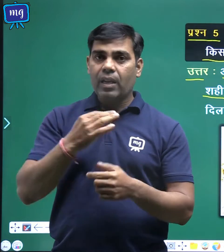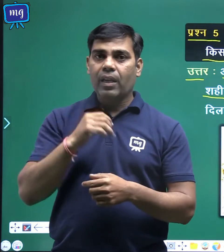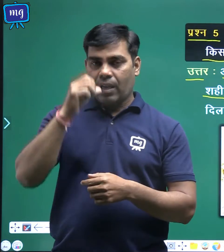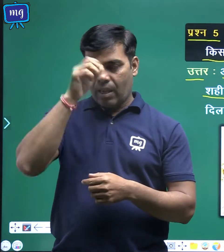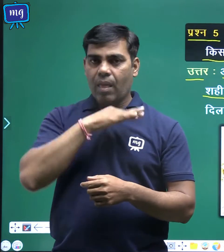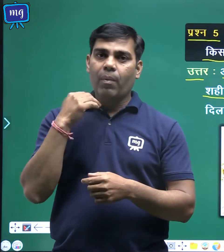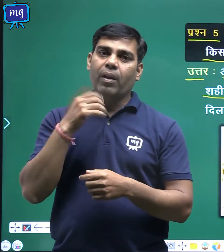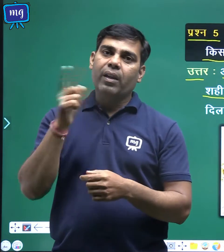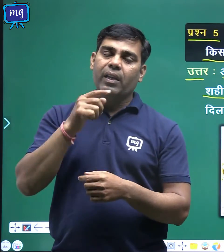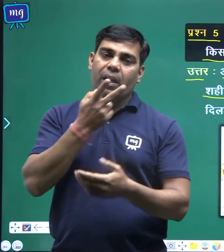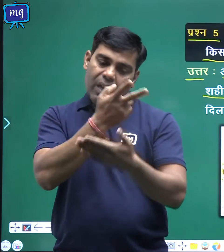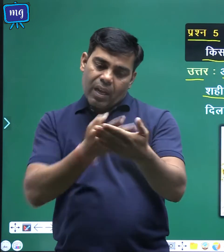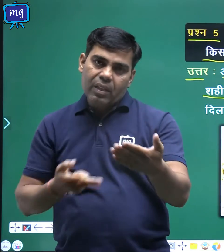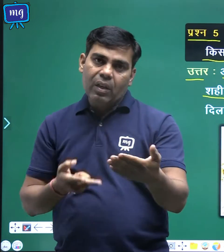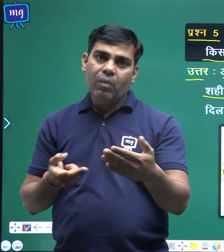गाथाओं की